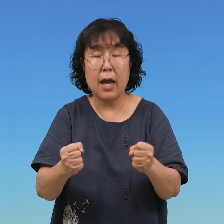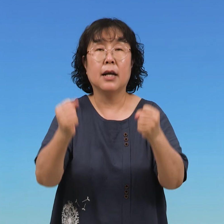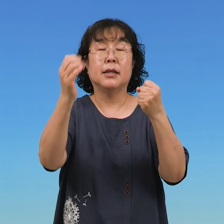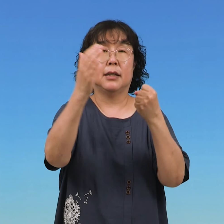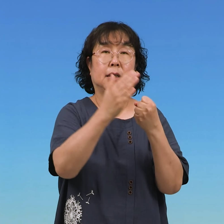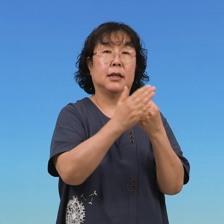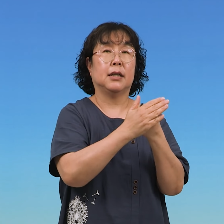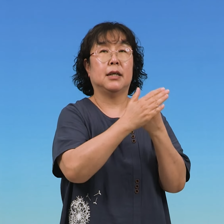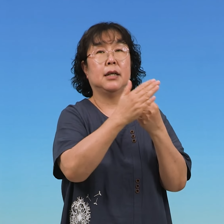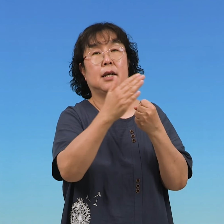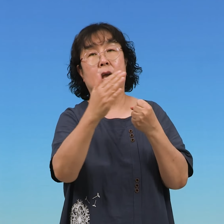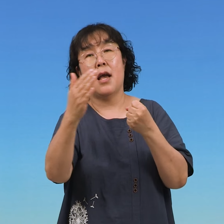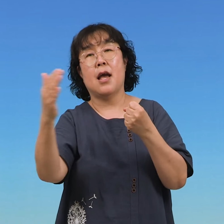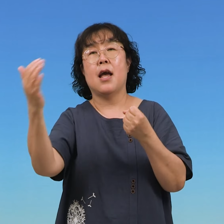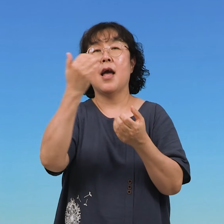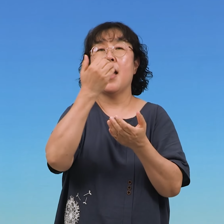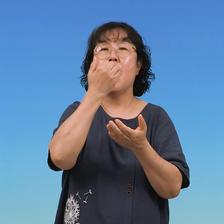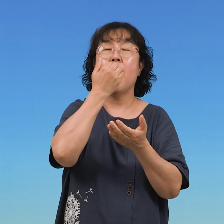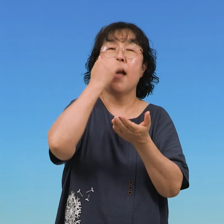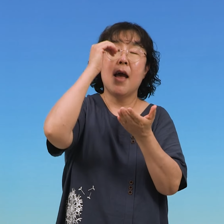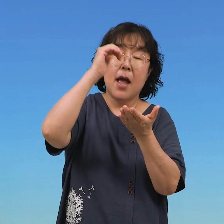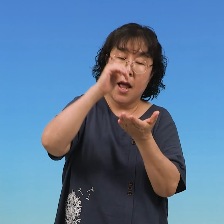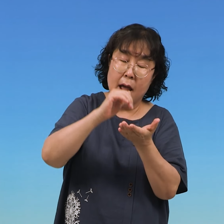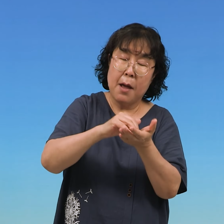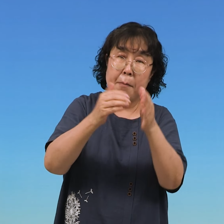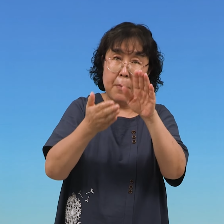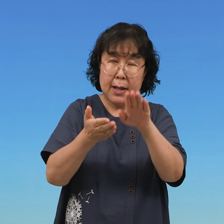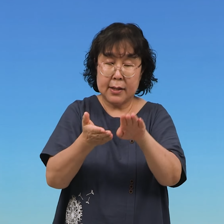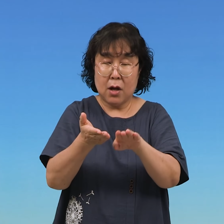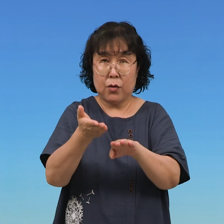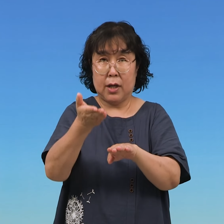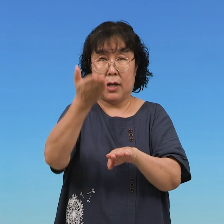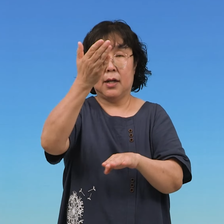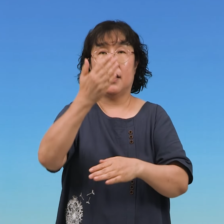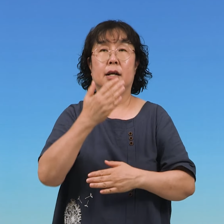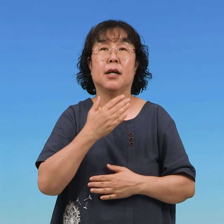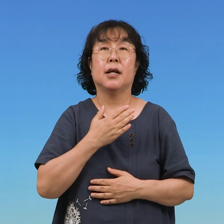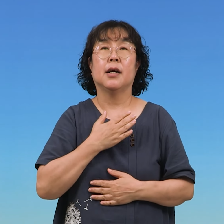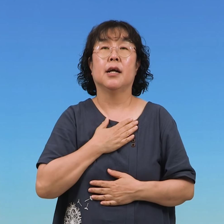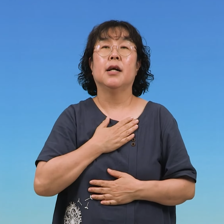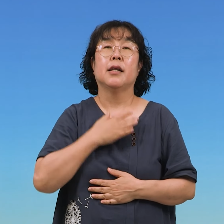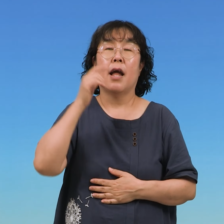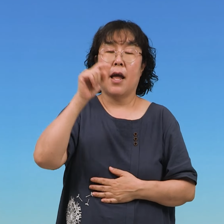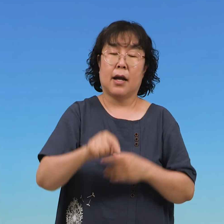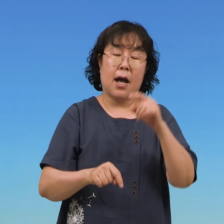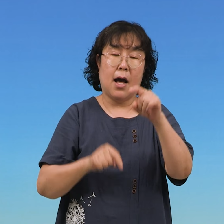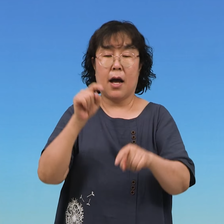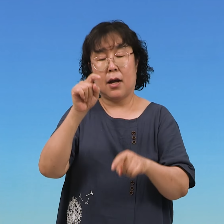놀라우신 하나님의 능력으로 선포합니다. 반석 위를 내가 걸어가리라.